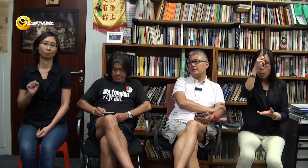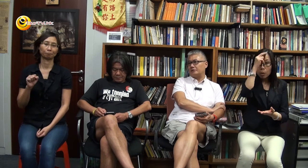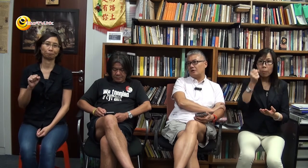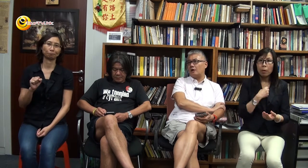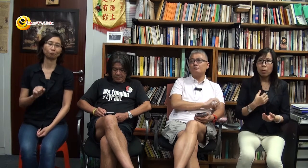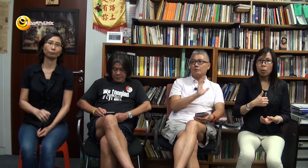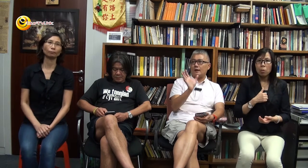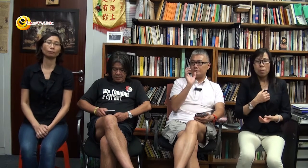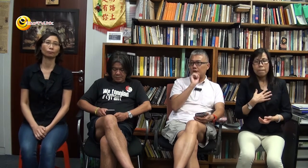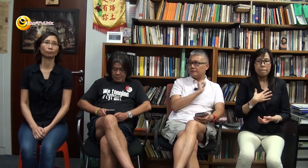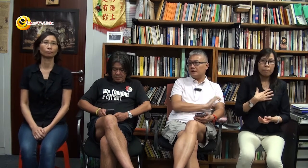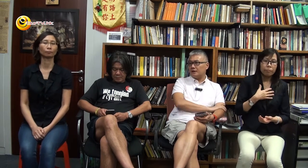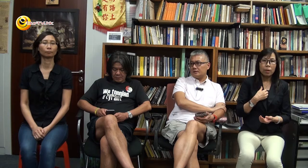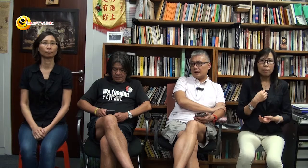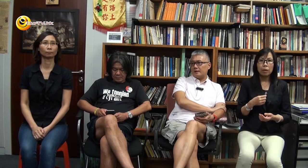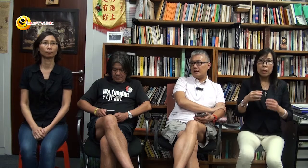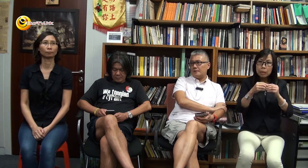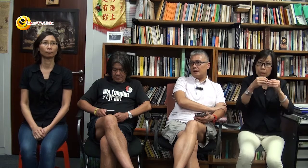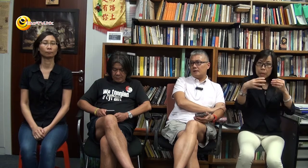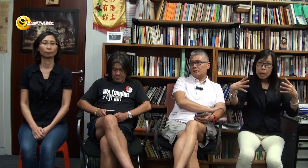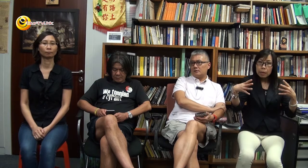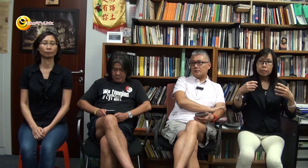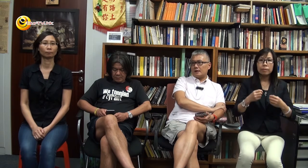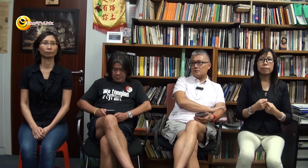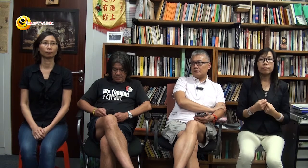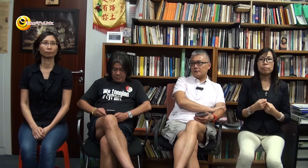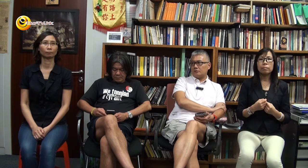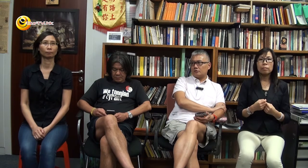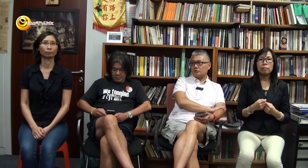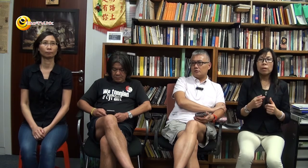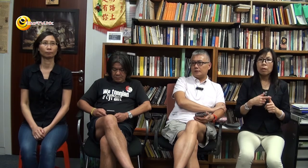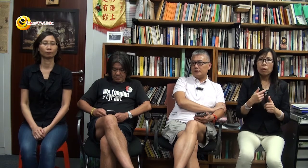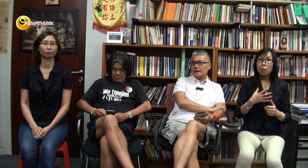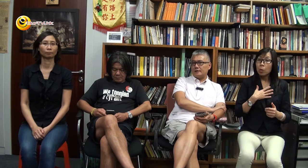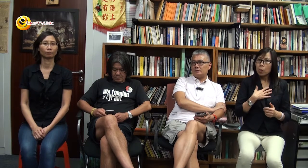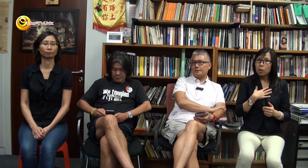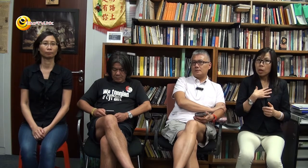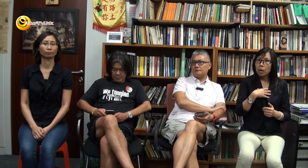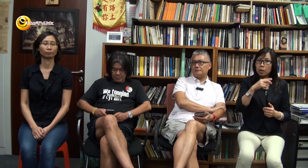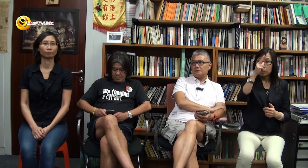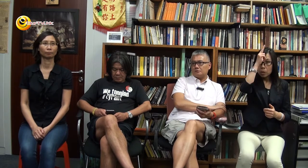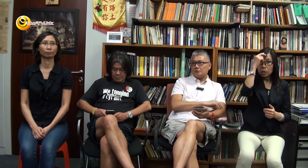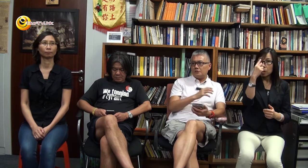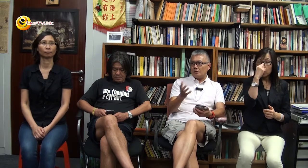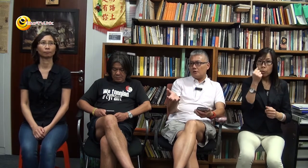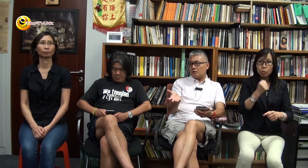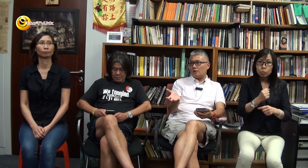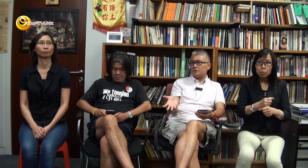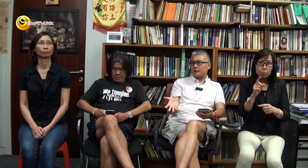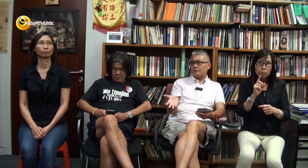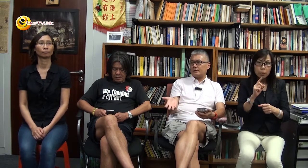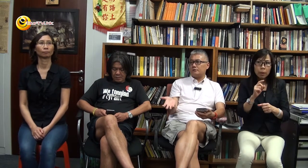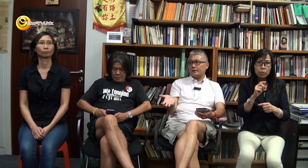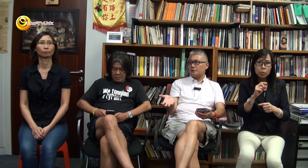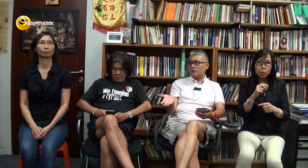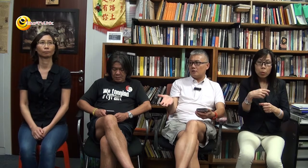真係已經大咗。我唔敢話唔信，但係起碼。就怕梁振英做出某些事情令到北京政府對於香港的控